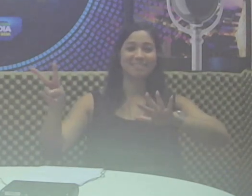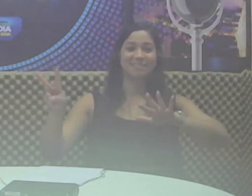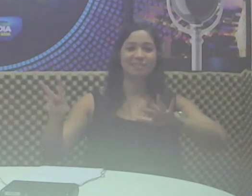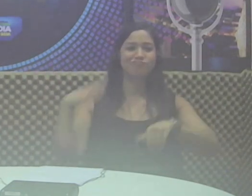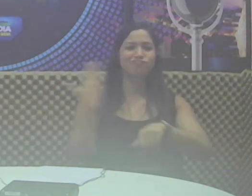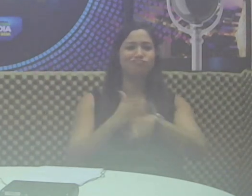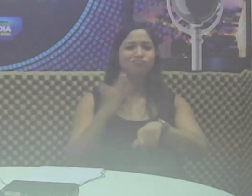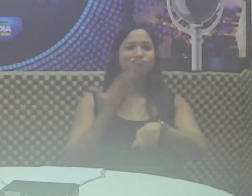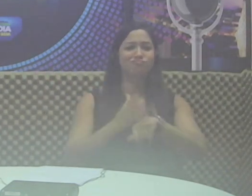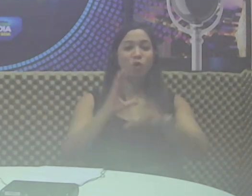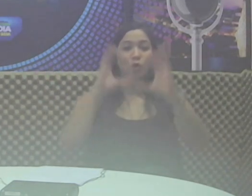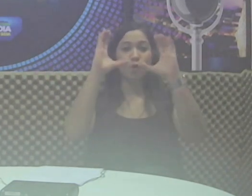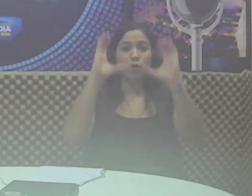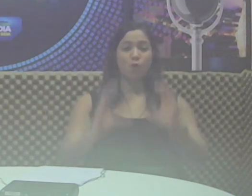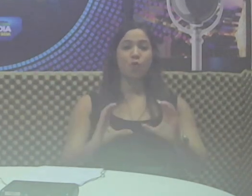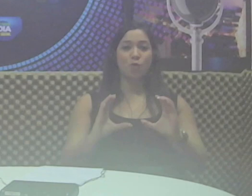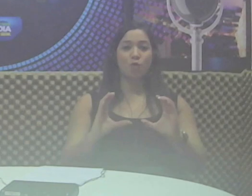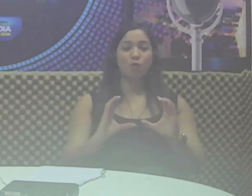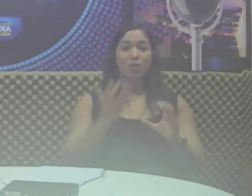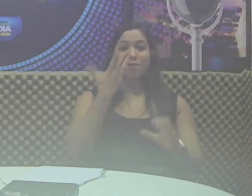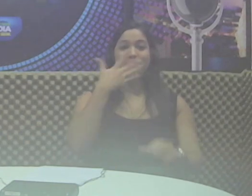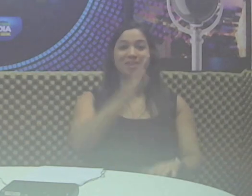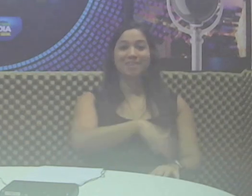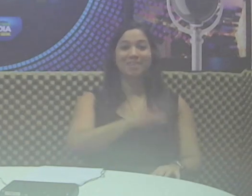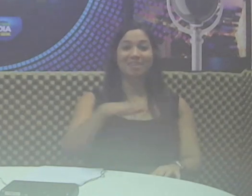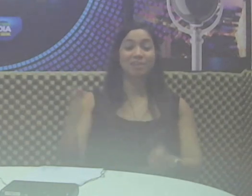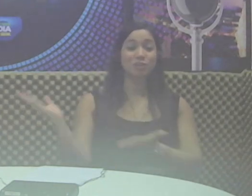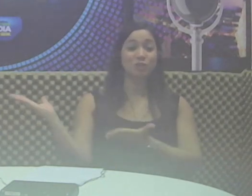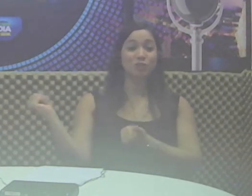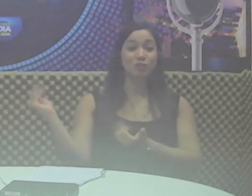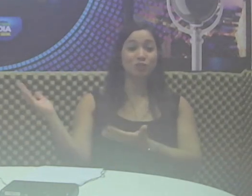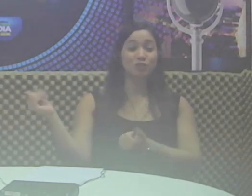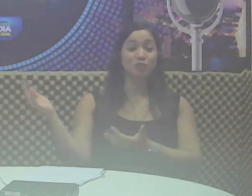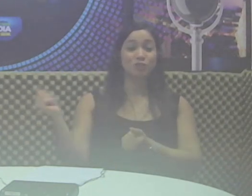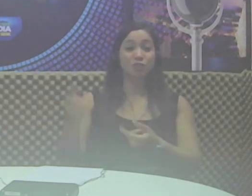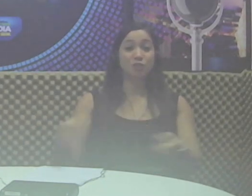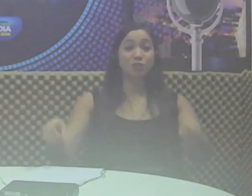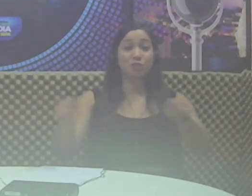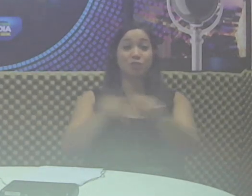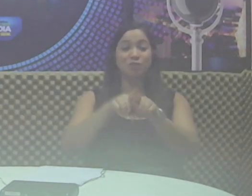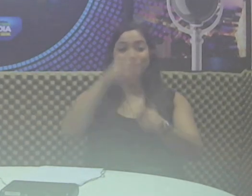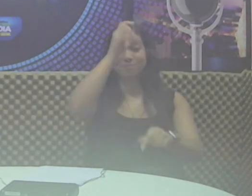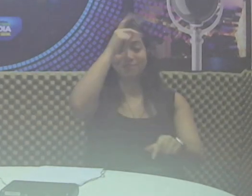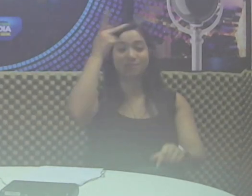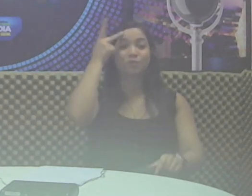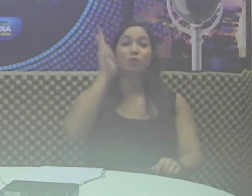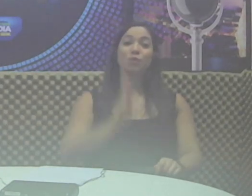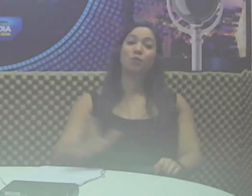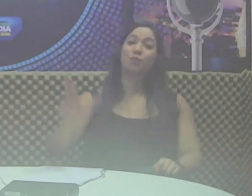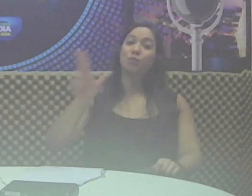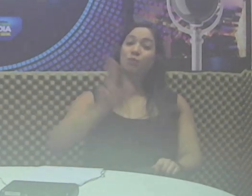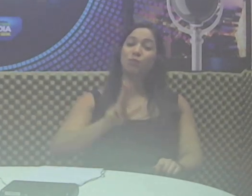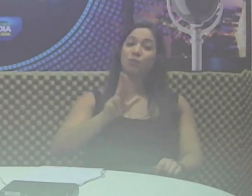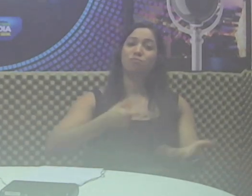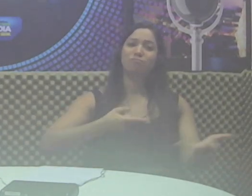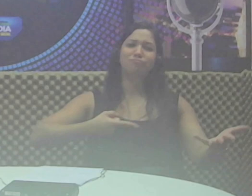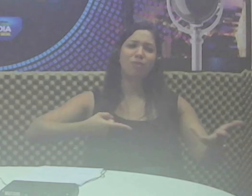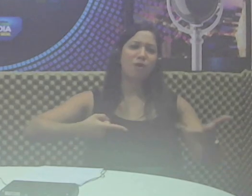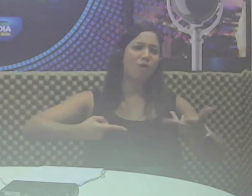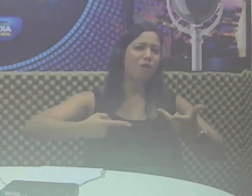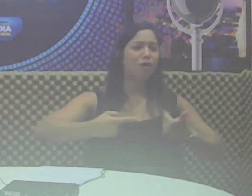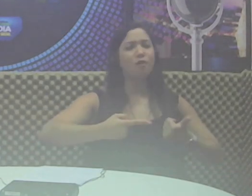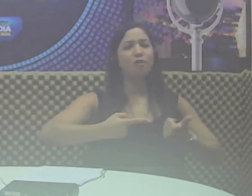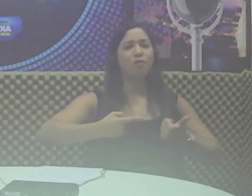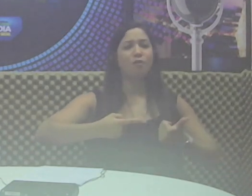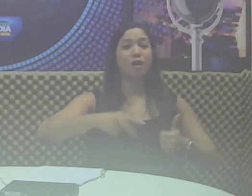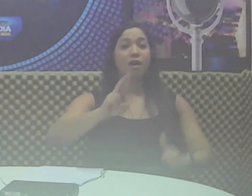atividades são coordenadas pela Vara da Infância e da Juventude, em parceria com a Prefeitura de Uberlândia e outros órgãos, como